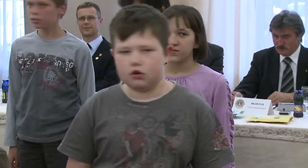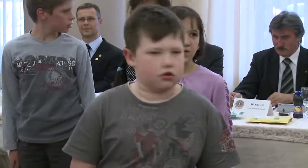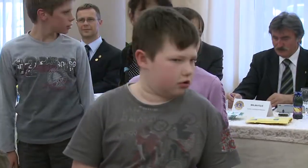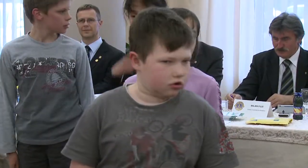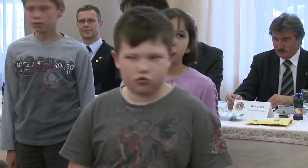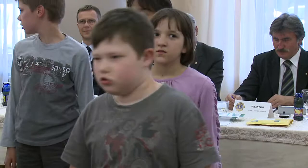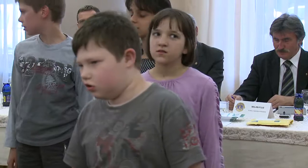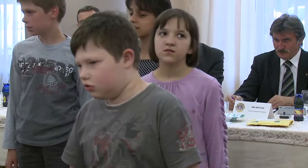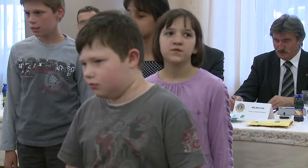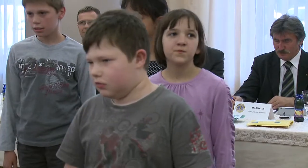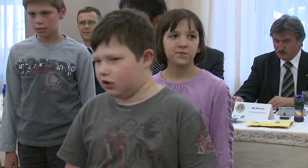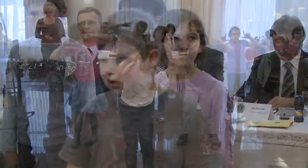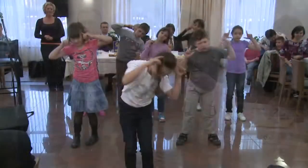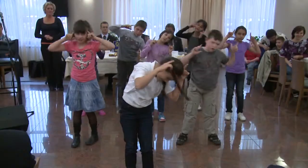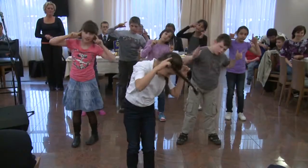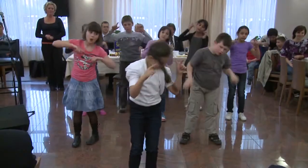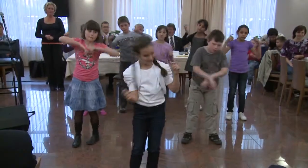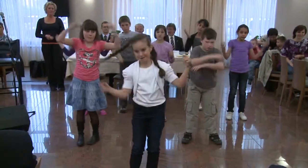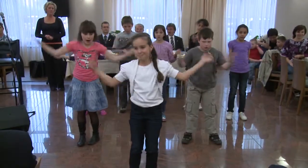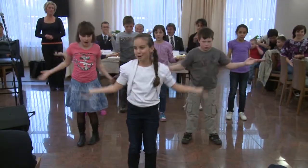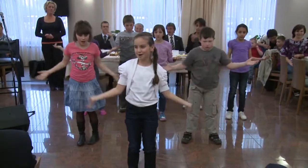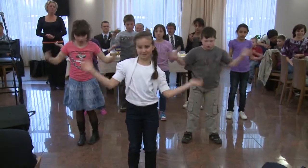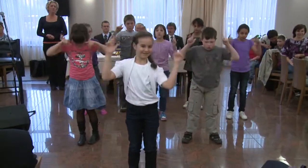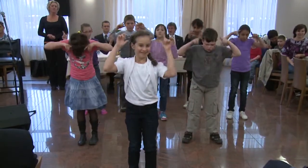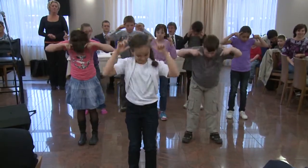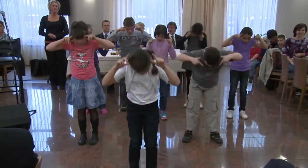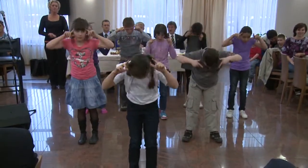dva in tri in štiri. Raznikaj.